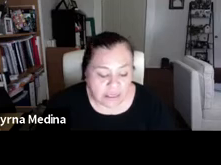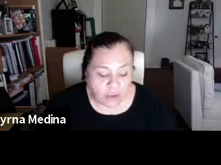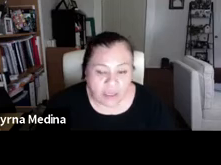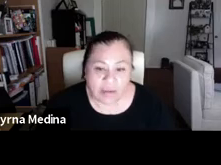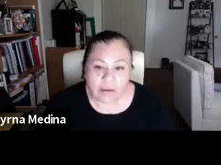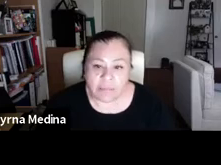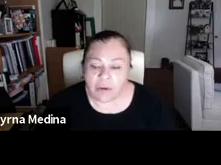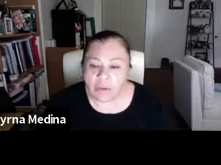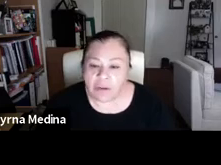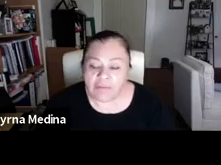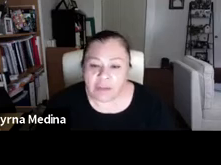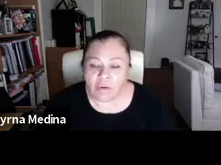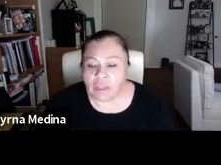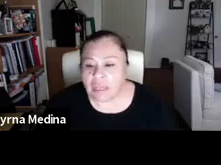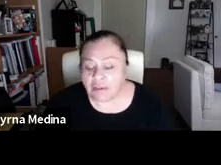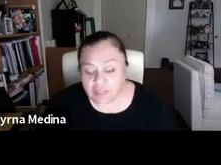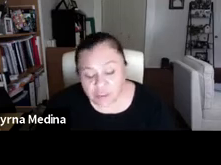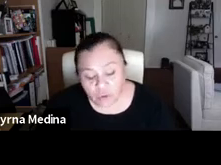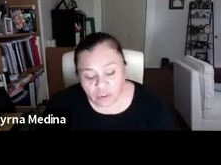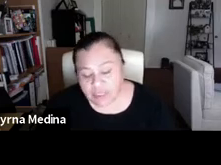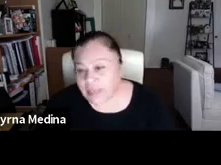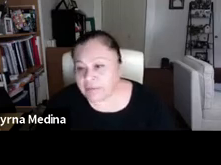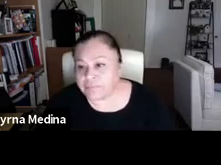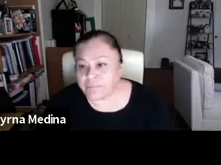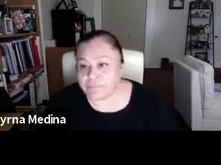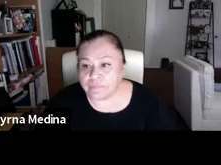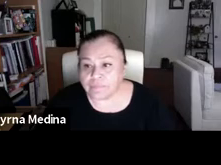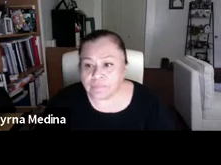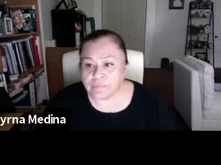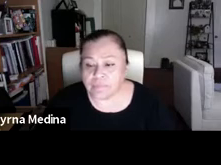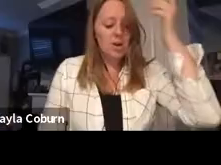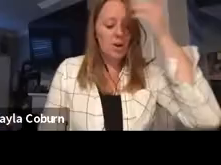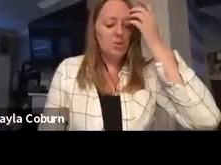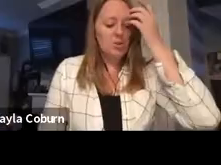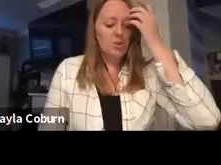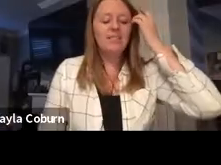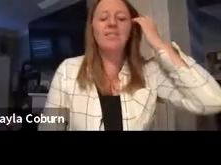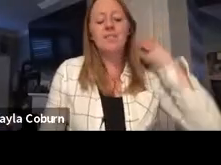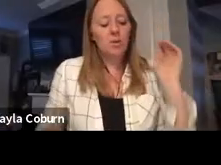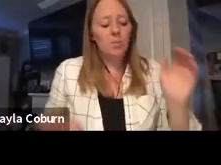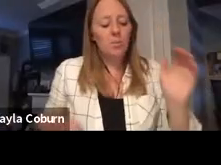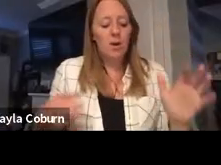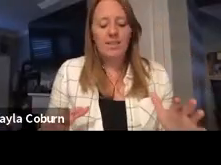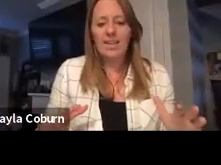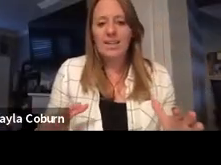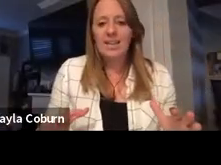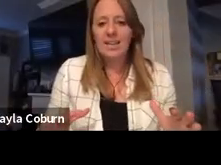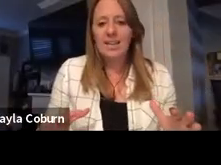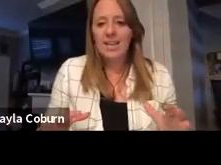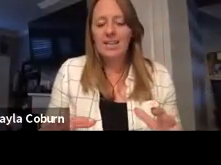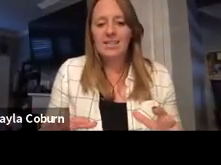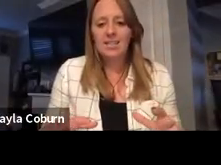explicarles a lo que me refiero de aviso o señal. So, direct physical